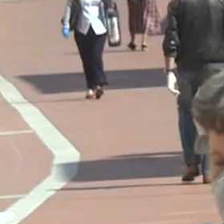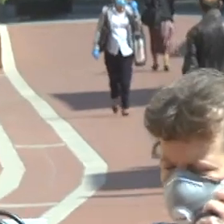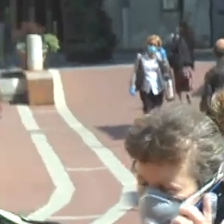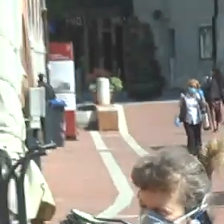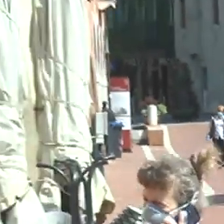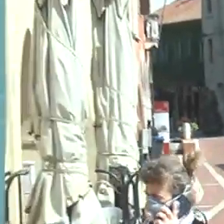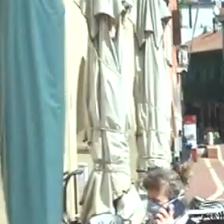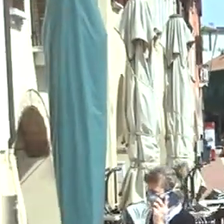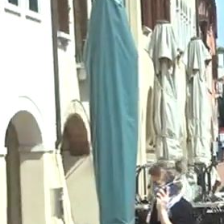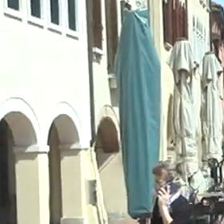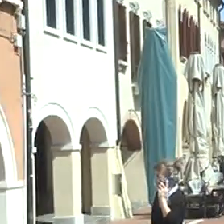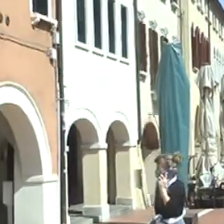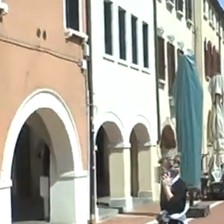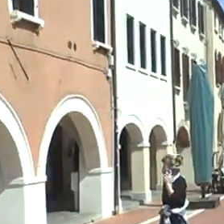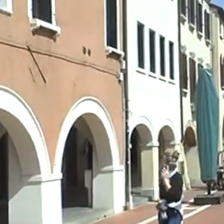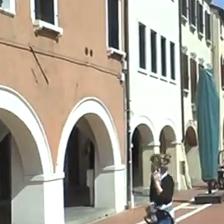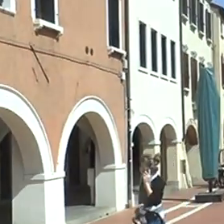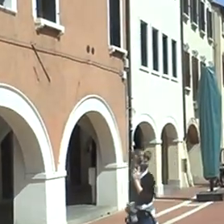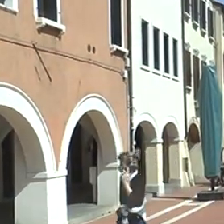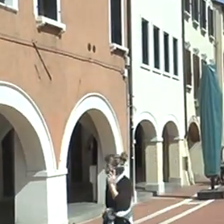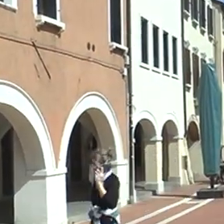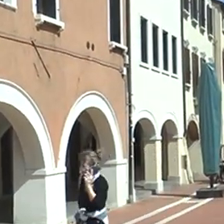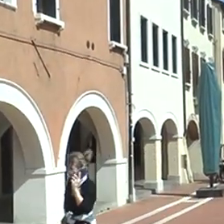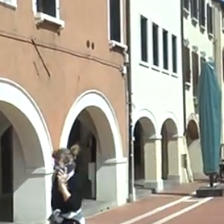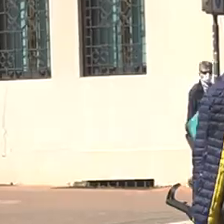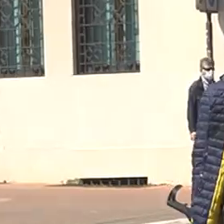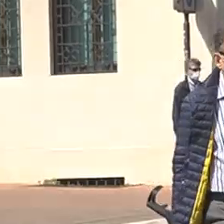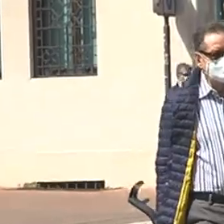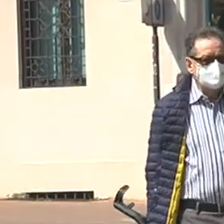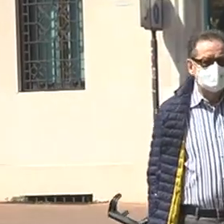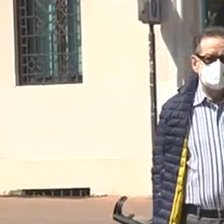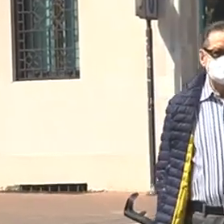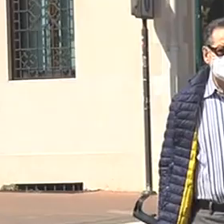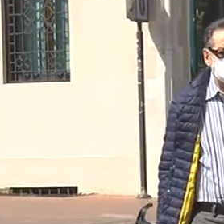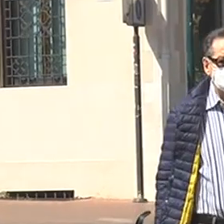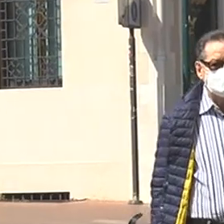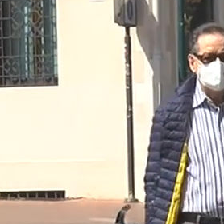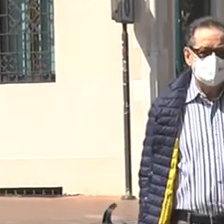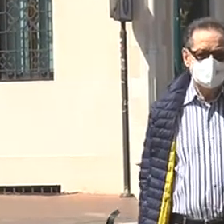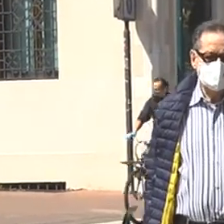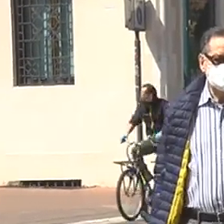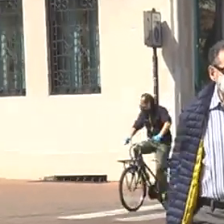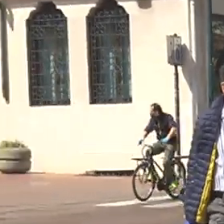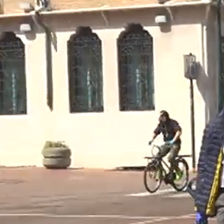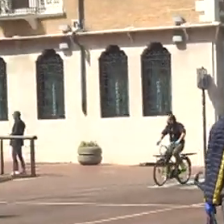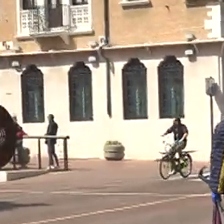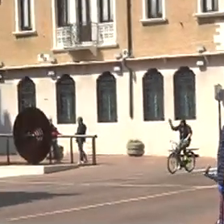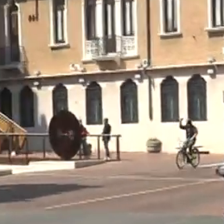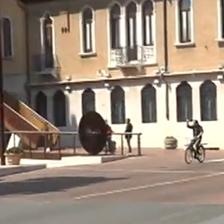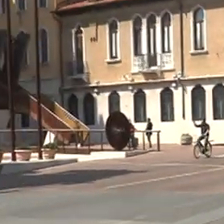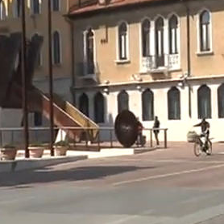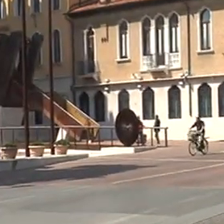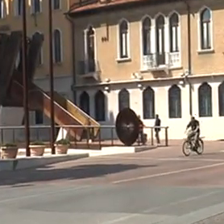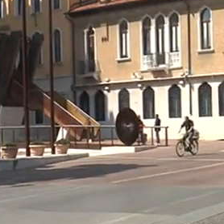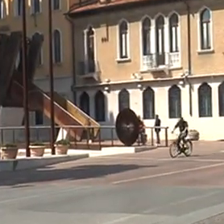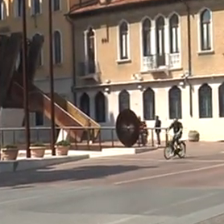si trova oggi ad affrontare qualsiasi azione a contrasto del coronavirus. Nelle ore che precedono il nuovo DPCM, il Veneto appronta la